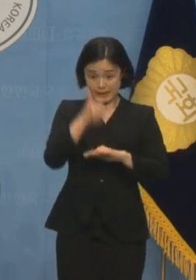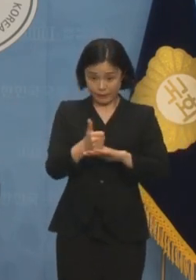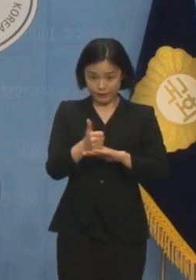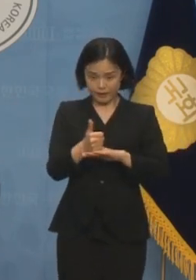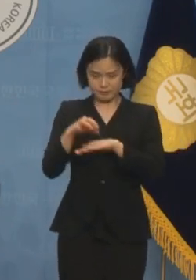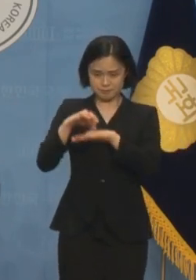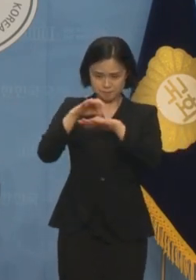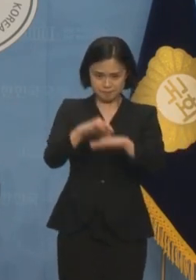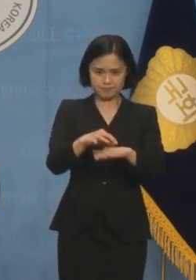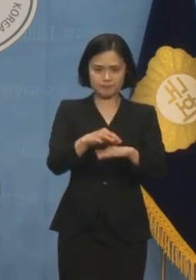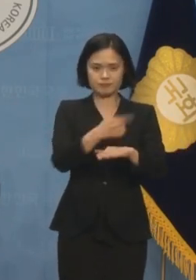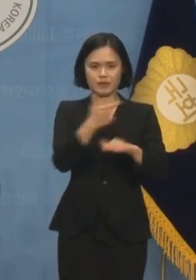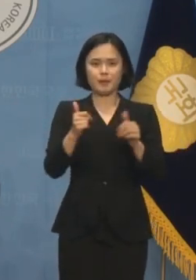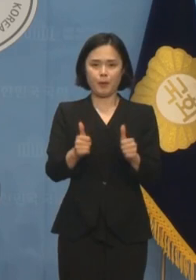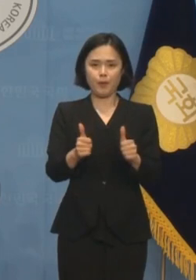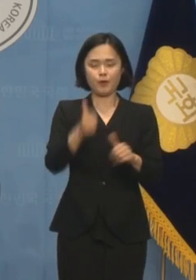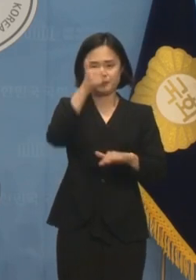인정했습니다.